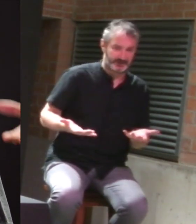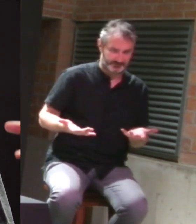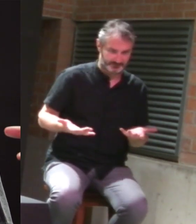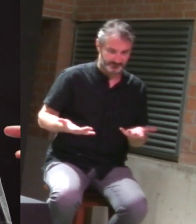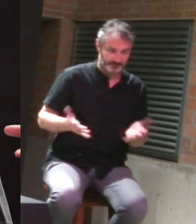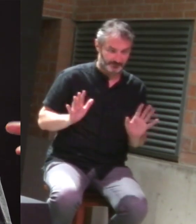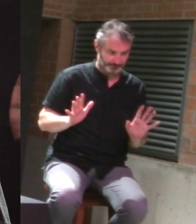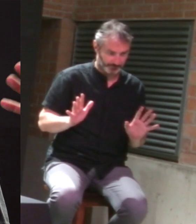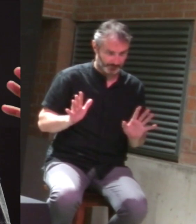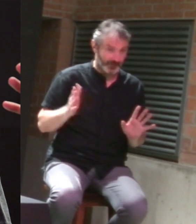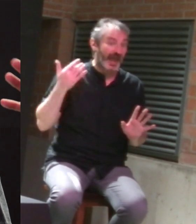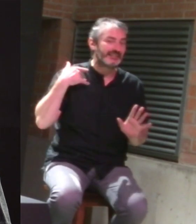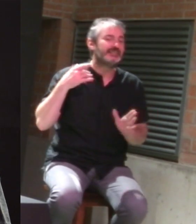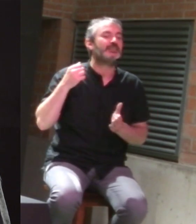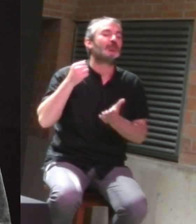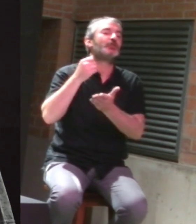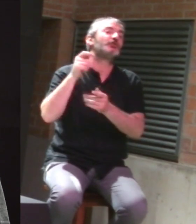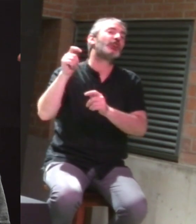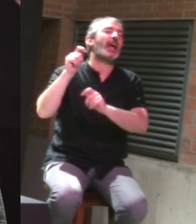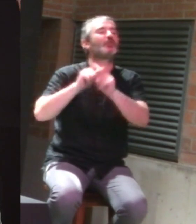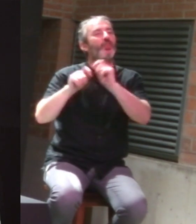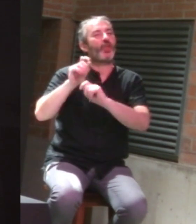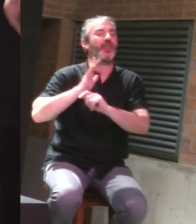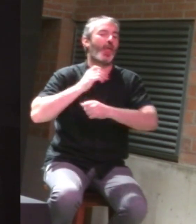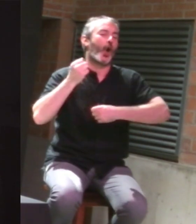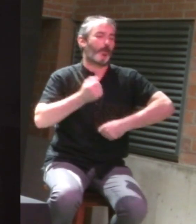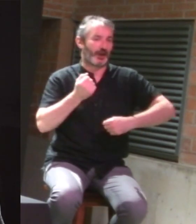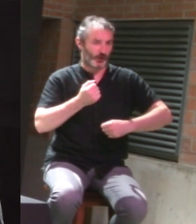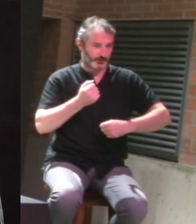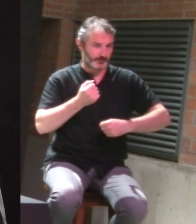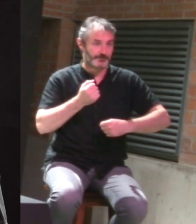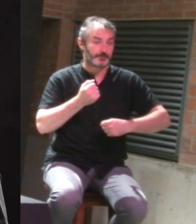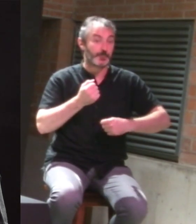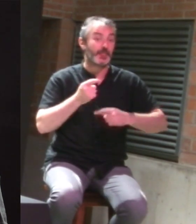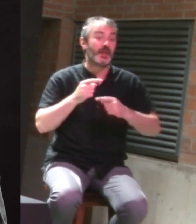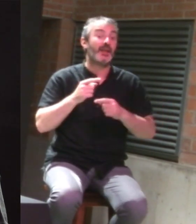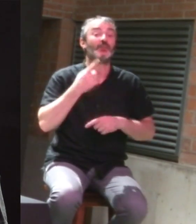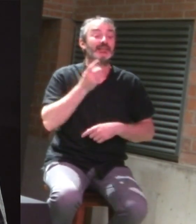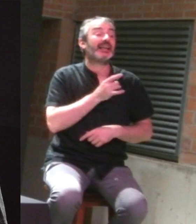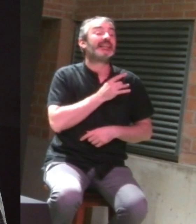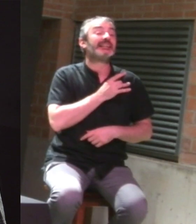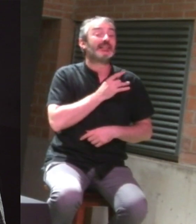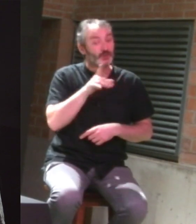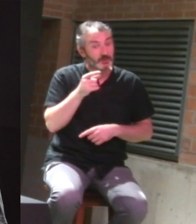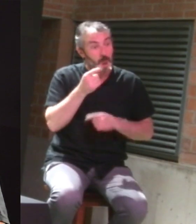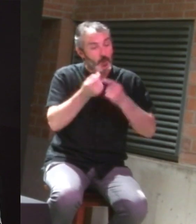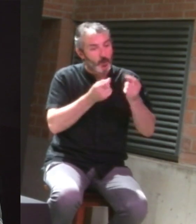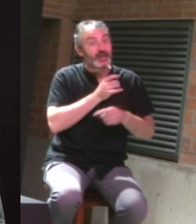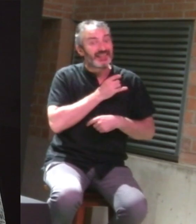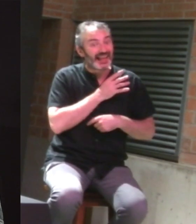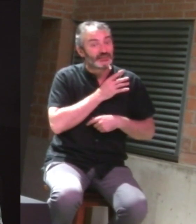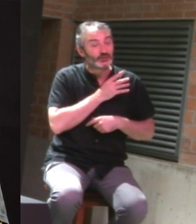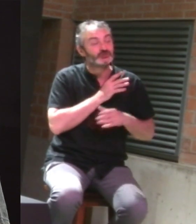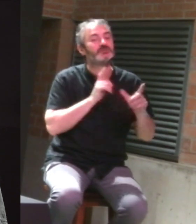En los sindicatos, teóricamente, sociedades obreras de resistencia, luego sindicatos, no existía esta exclusión, no se